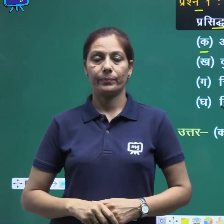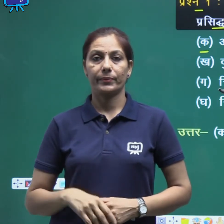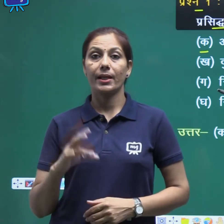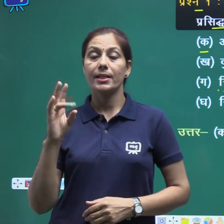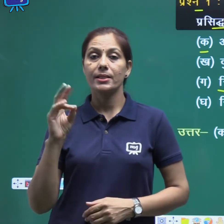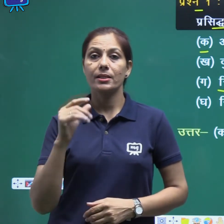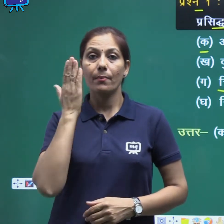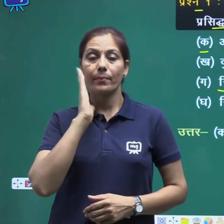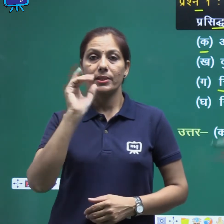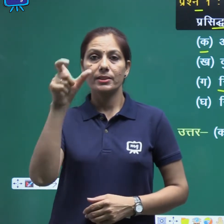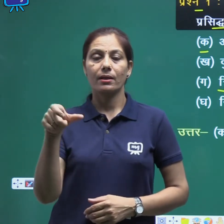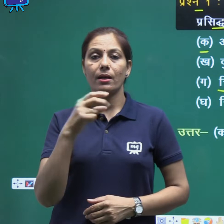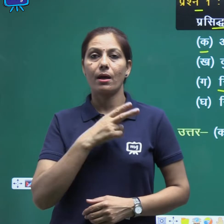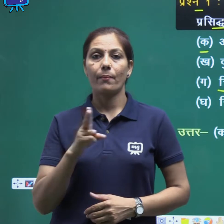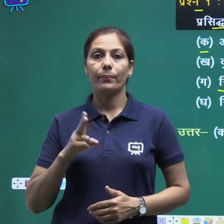तीसरा त्रिलोचन,